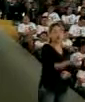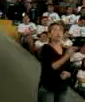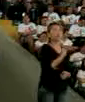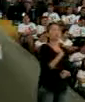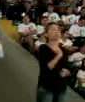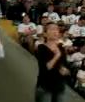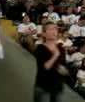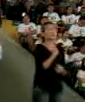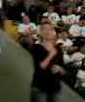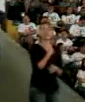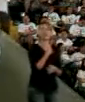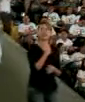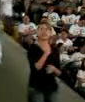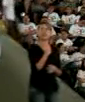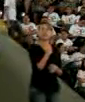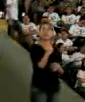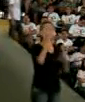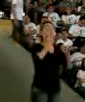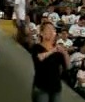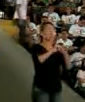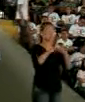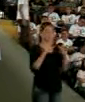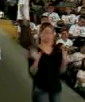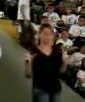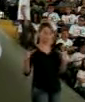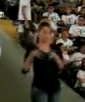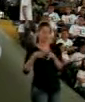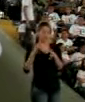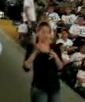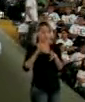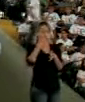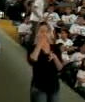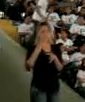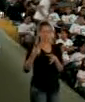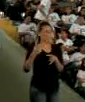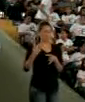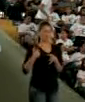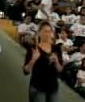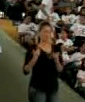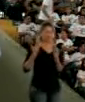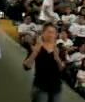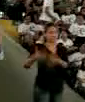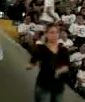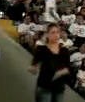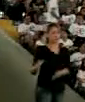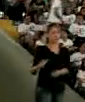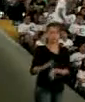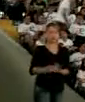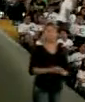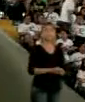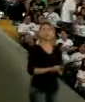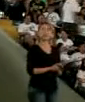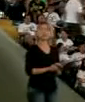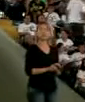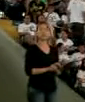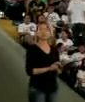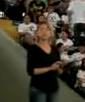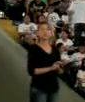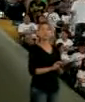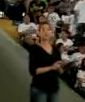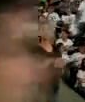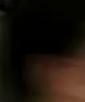ato adicional. Os regressistas contra o ato adicional. Dessa forma, então, agora,